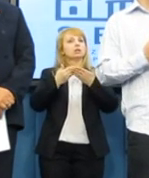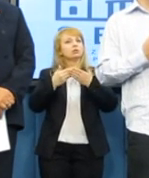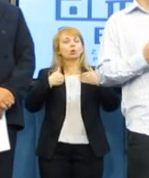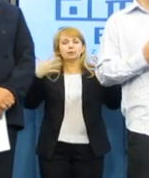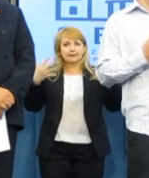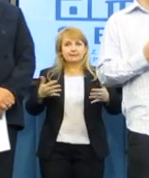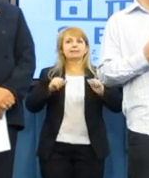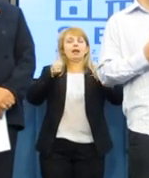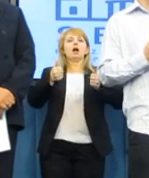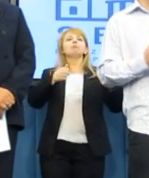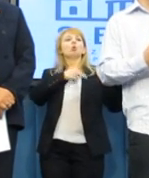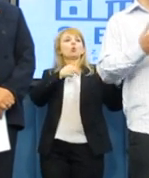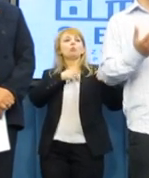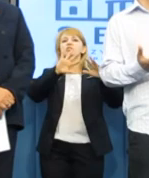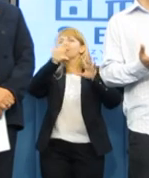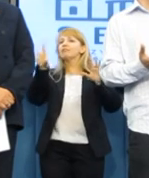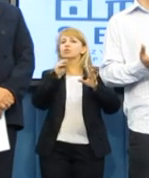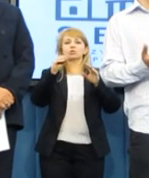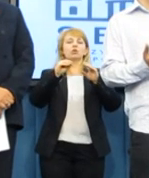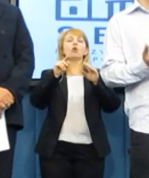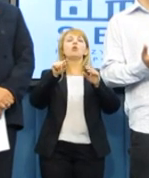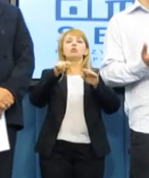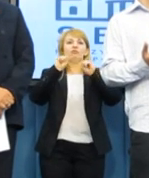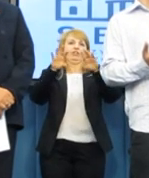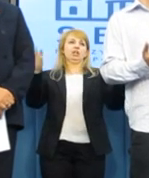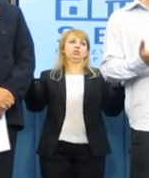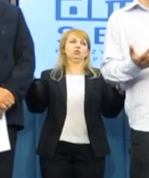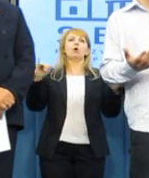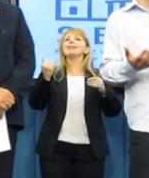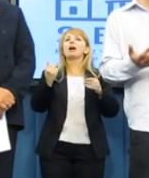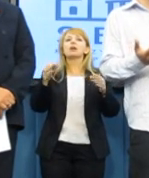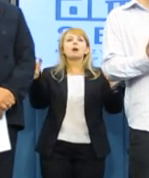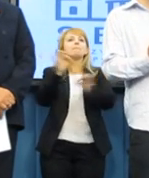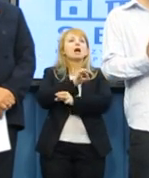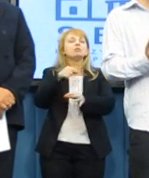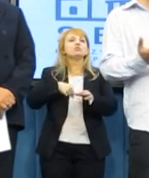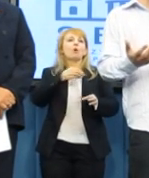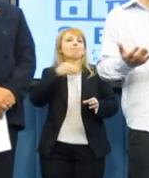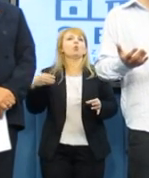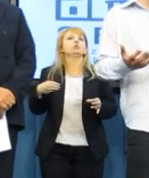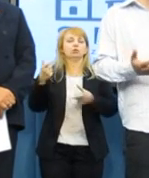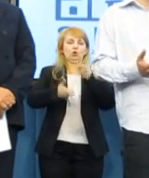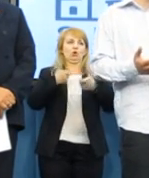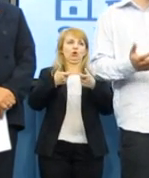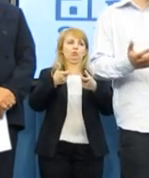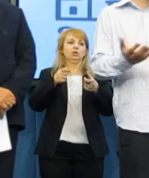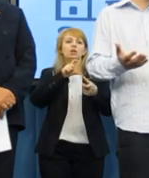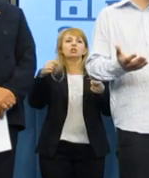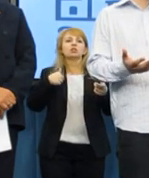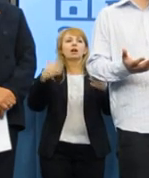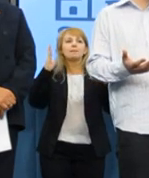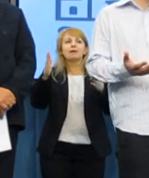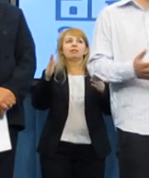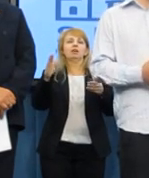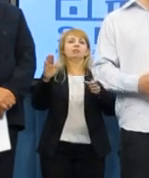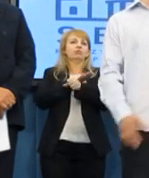przede wszystkim moją intencją, żeby wykazać, jak państwo funkcjonuje. Czy będę dochodził odszkodowania, czy nie, to jest kwestia jakby